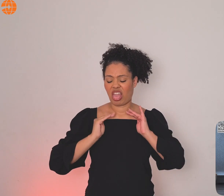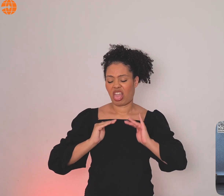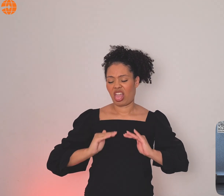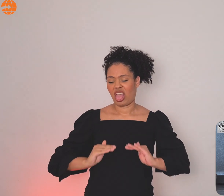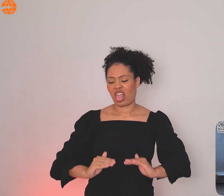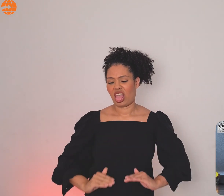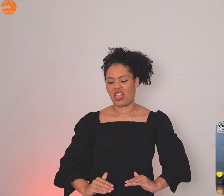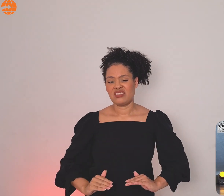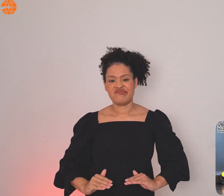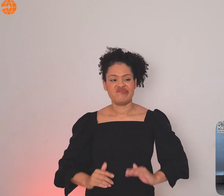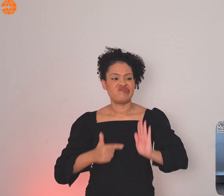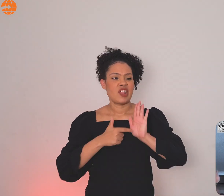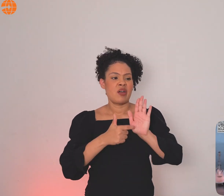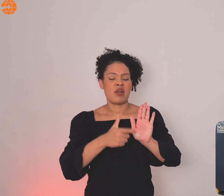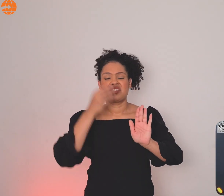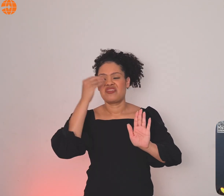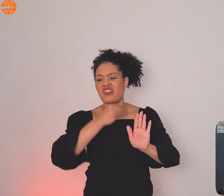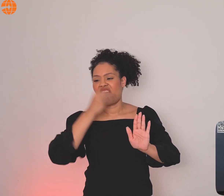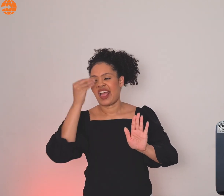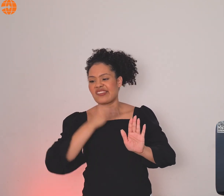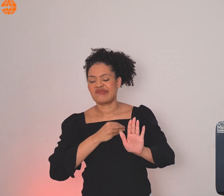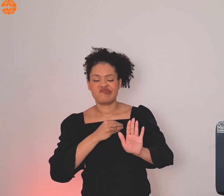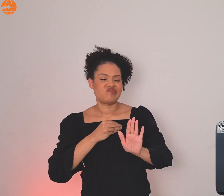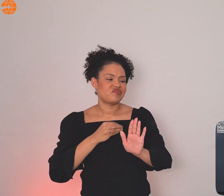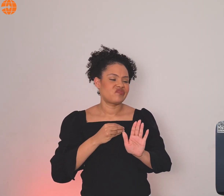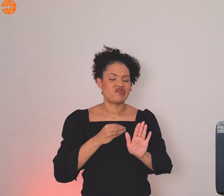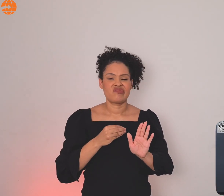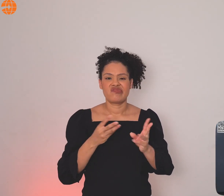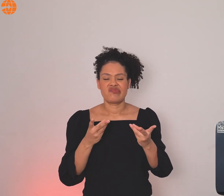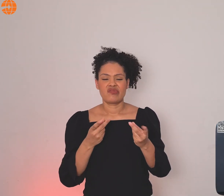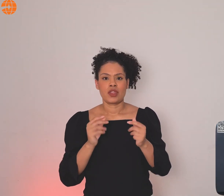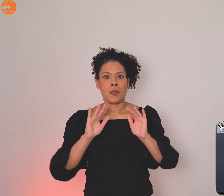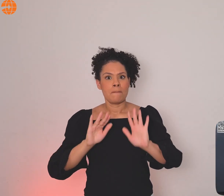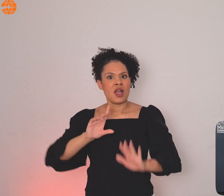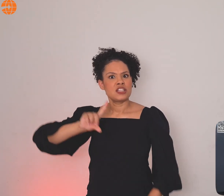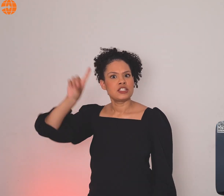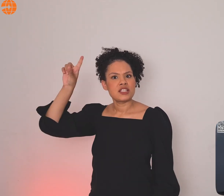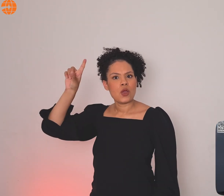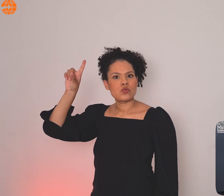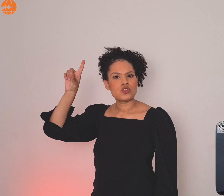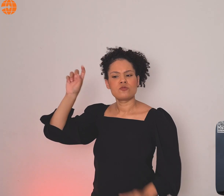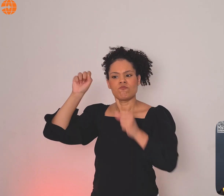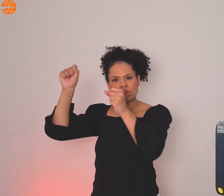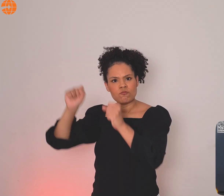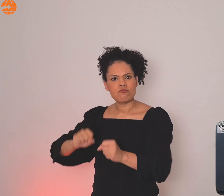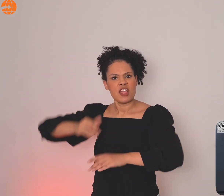superar as dificuldades, vencer as batalhas e ser mais feliz.